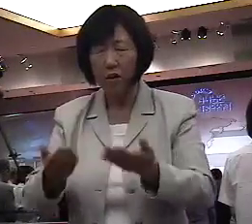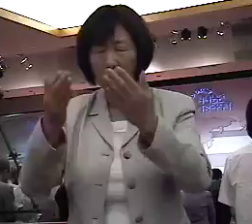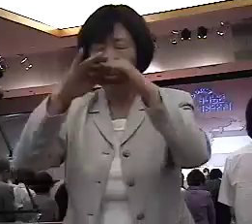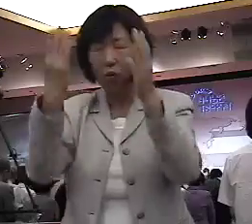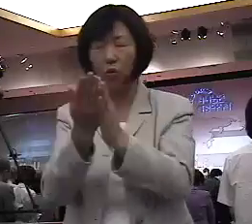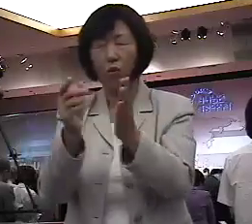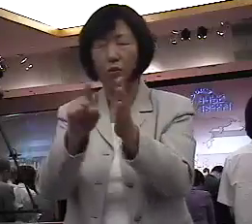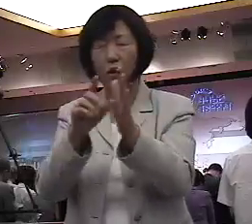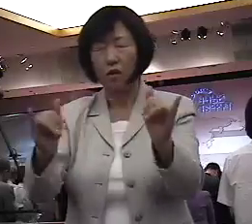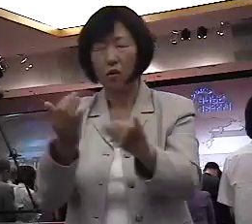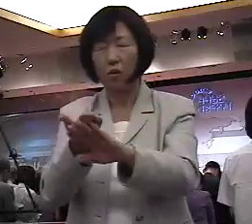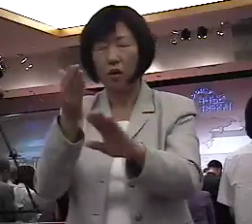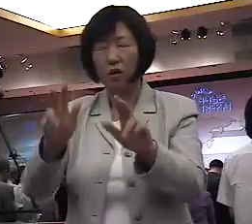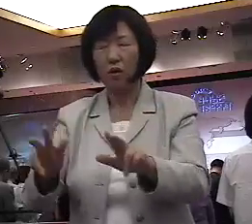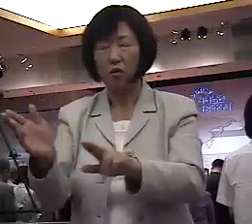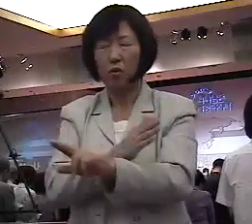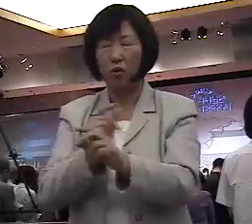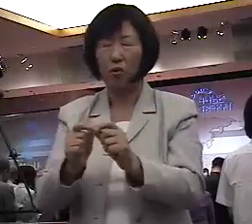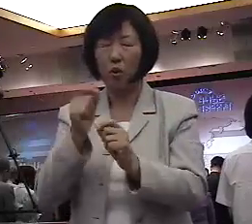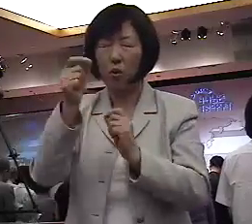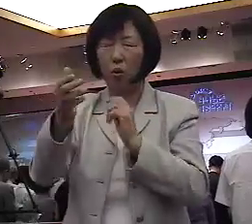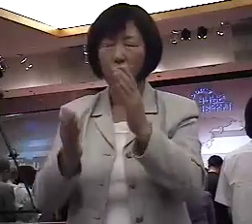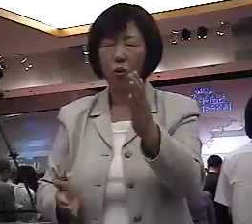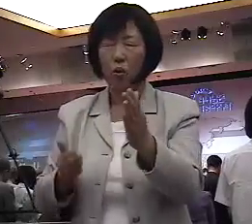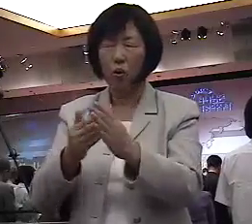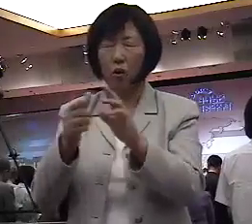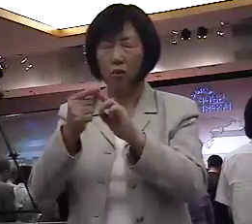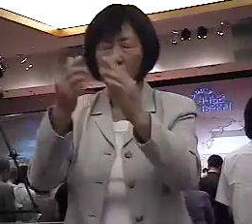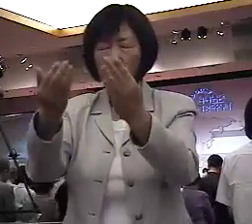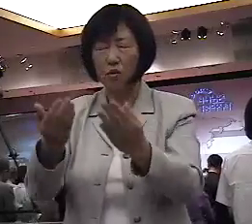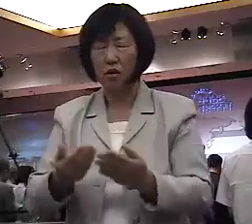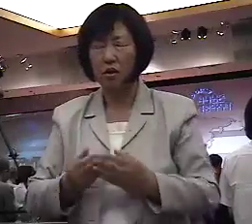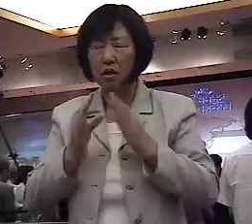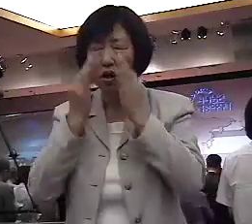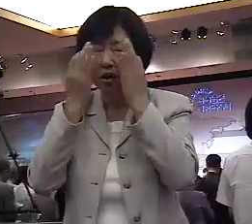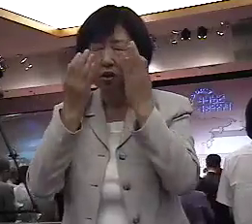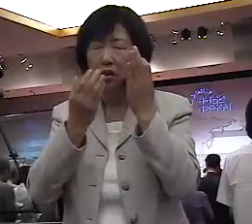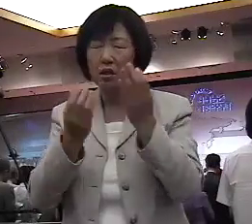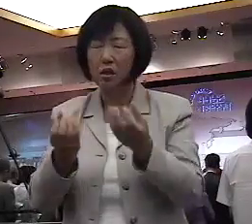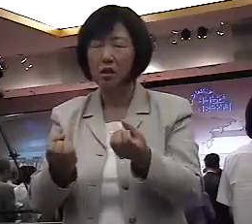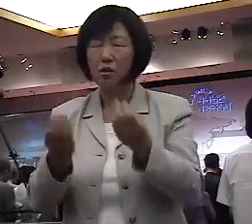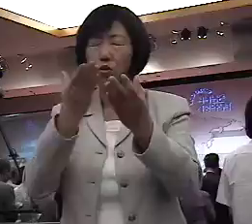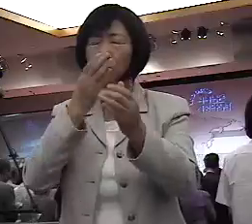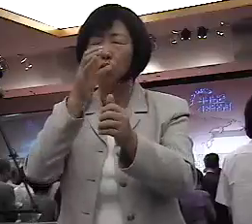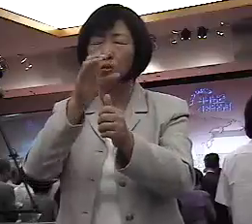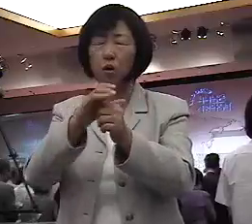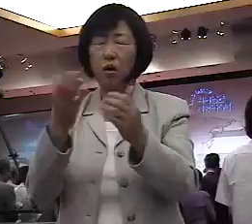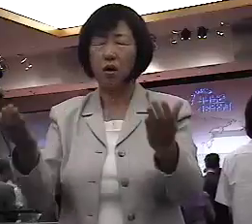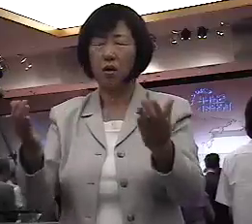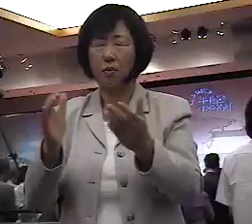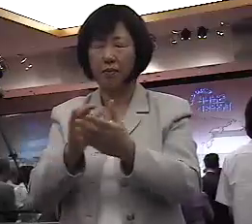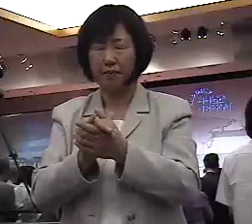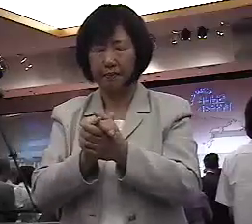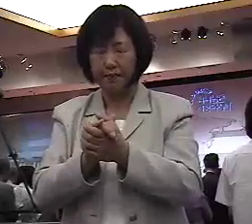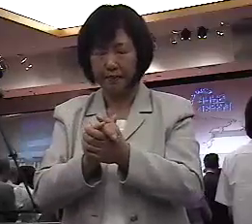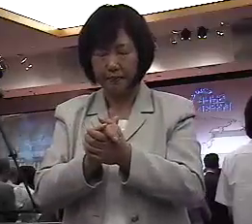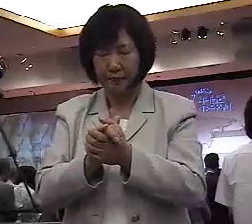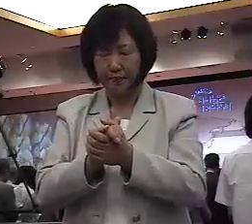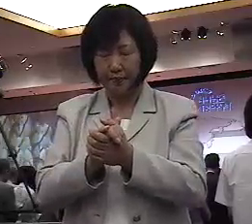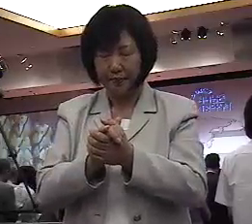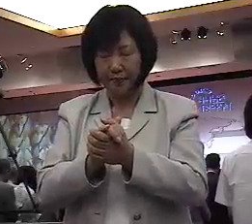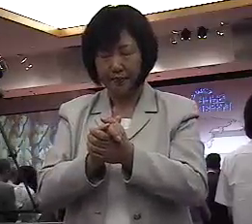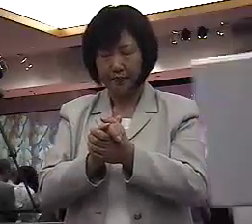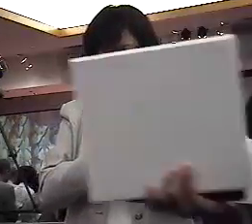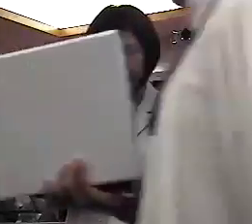주의 백성들 위해 이제로부터 영원토록 함께하여 주시옵기를 간절히 축원하옵나이다. 아멘.